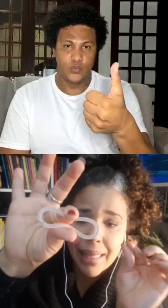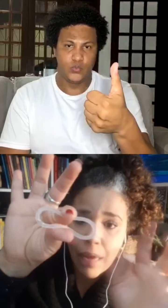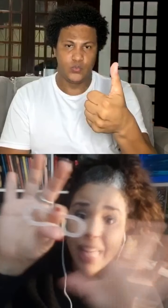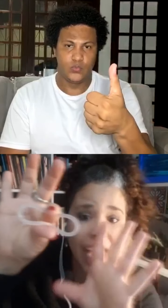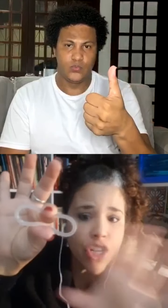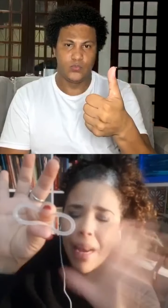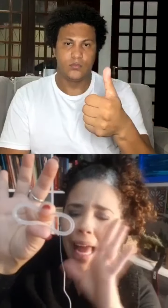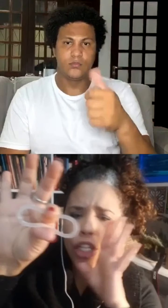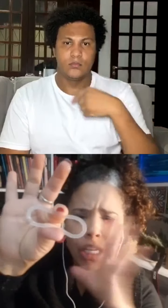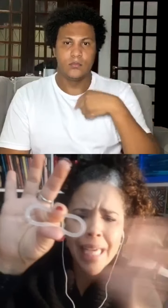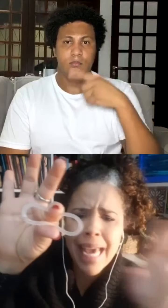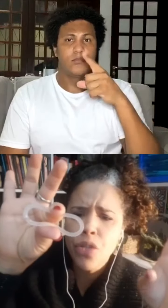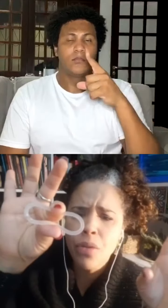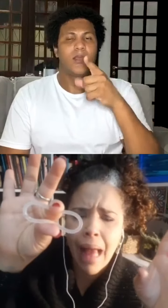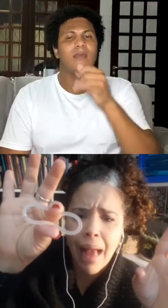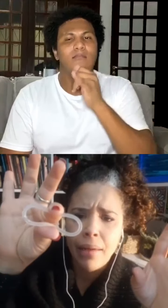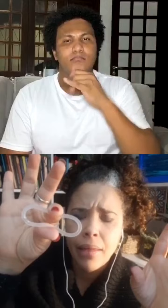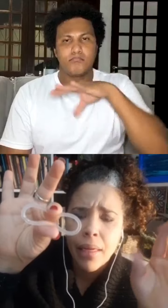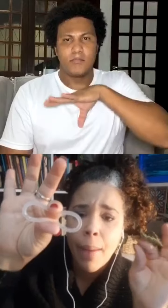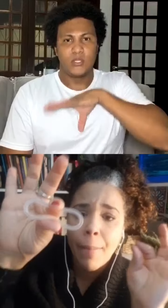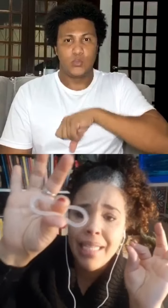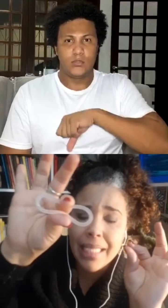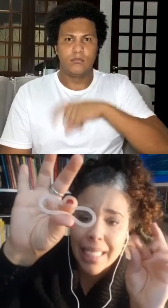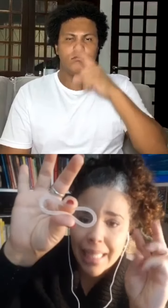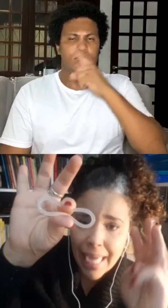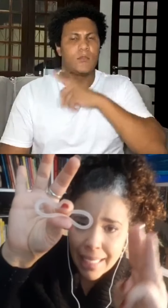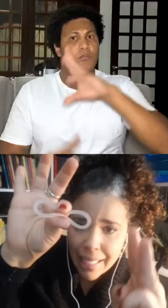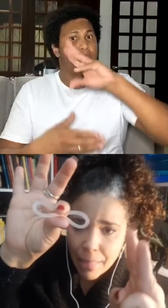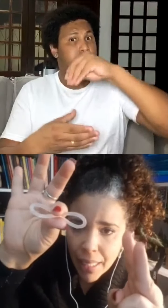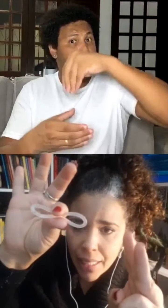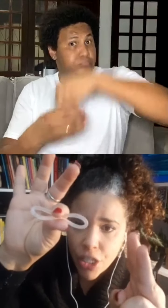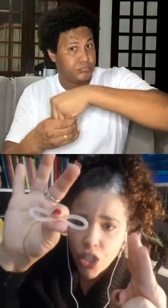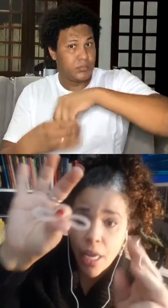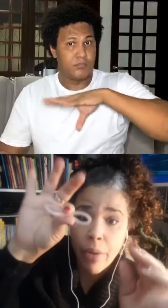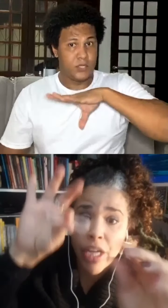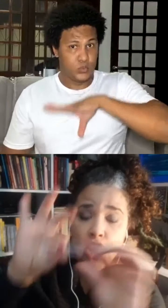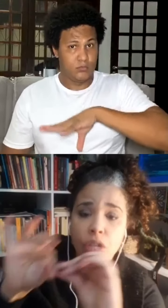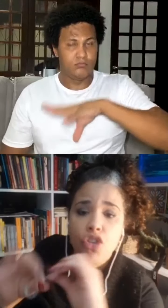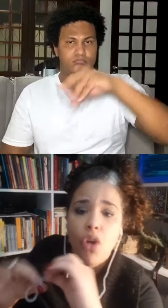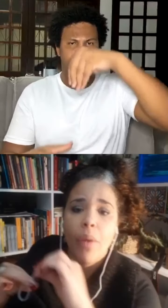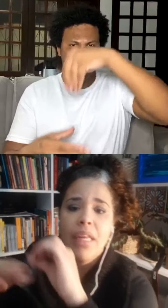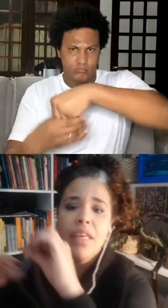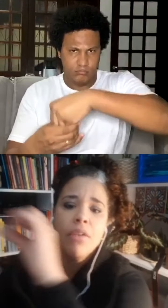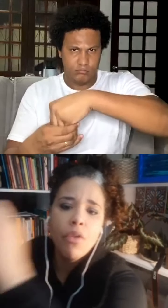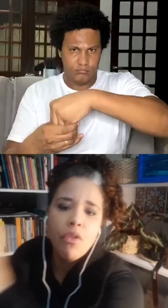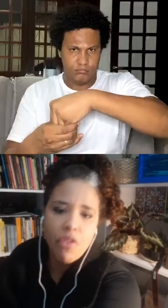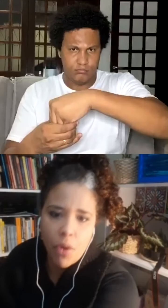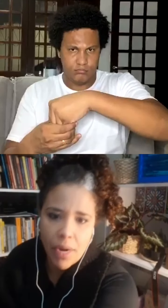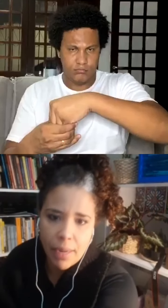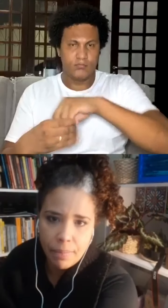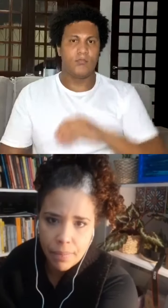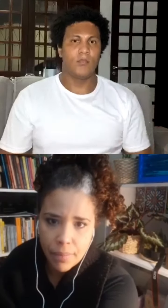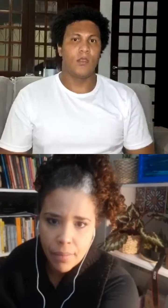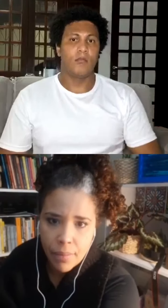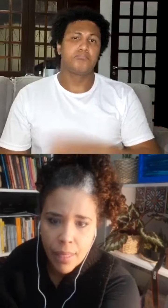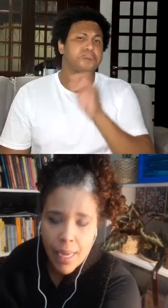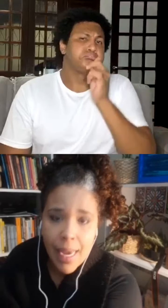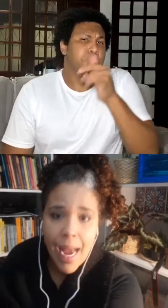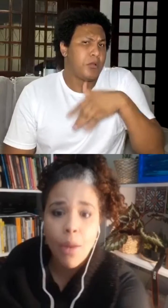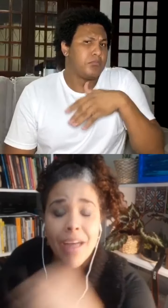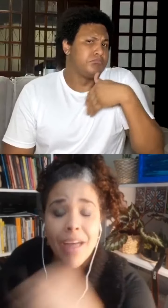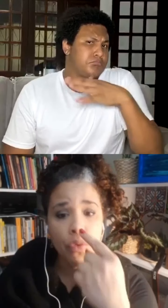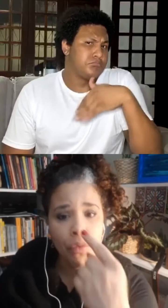eu deixo lá, esqueço lá, passa-se 3 semanas, eu retiro e jogo ali fora.